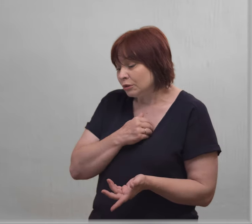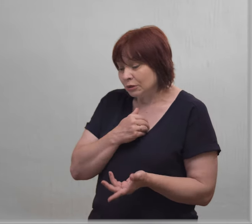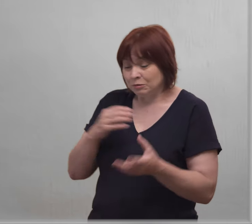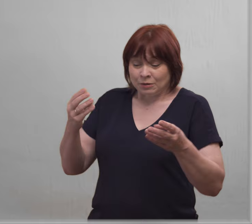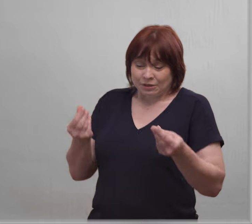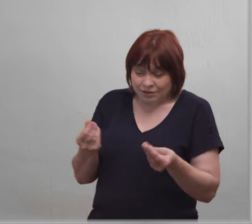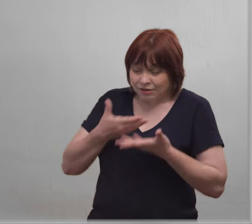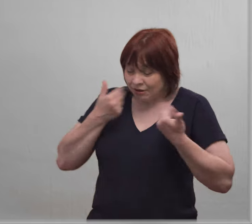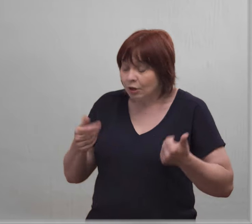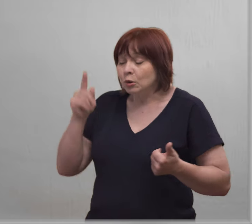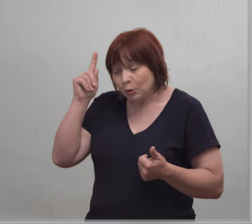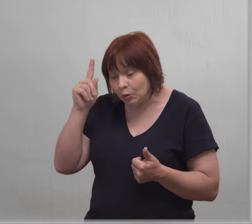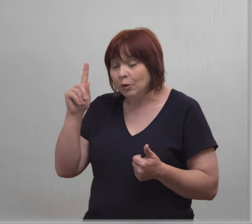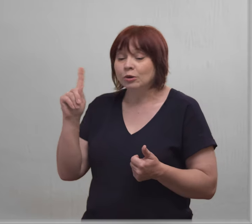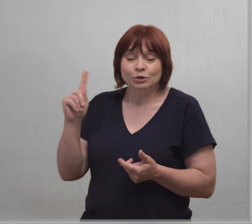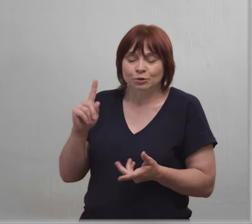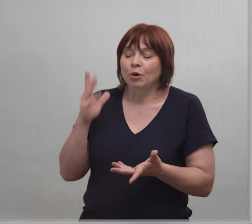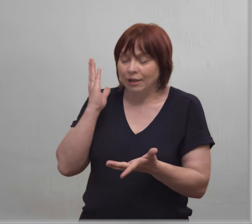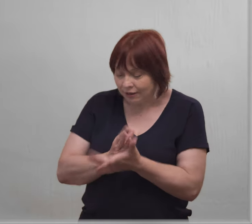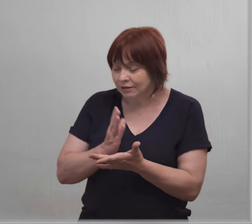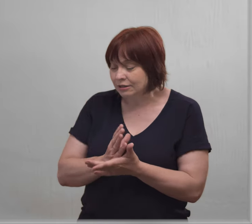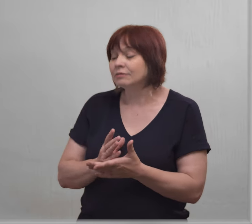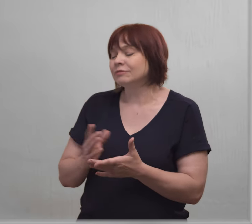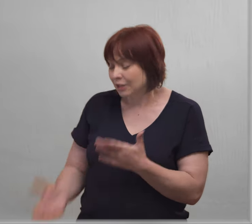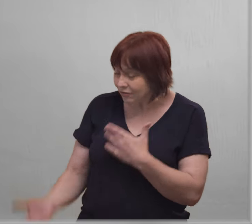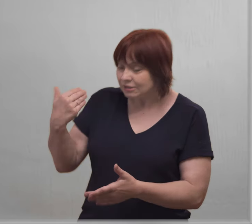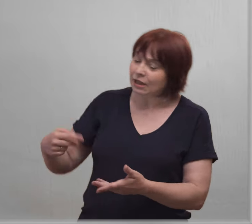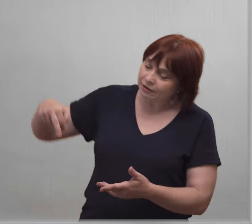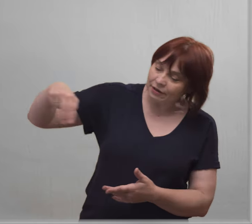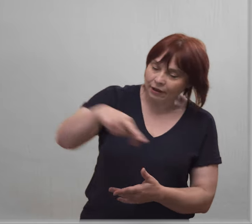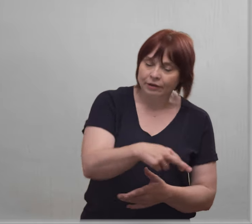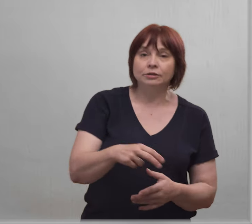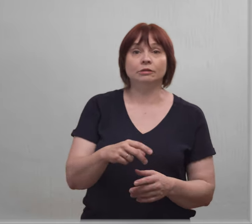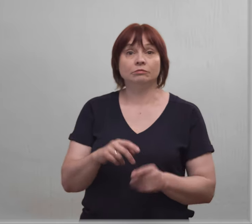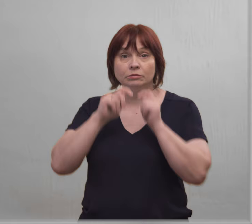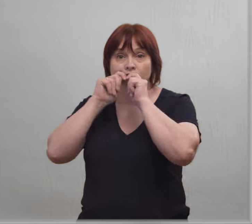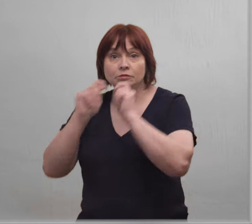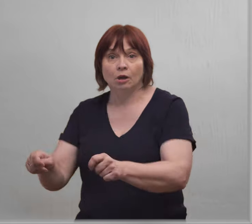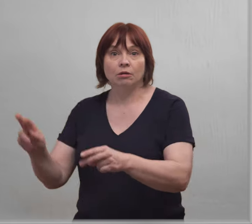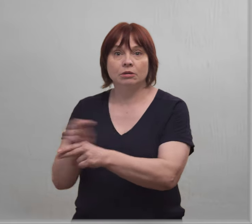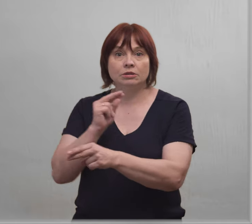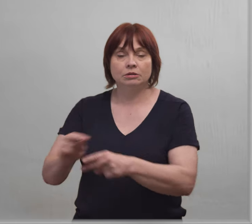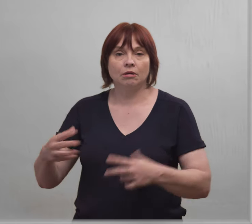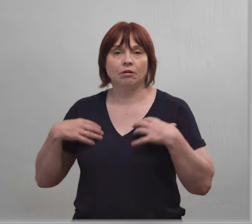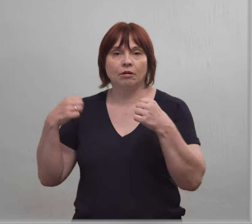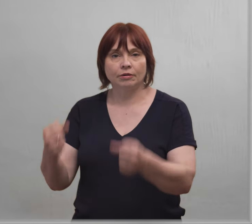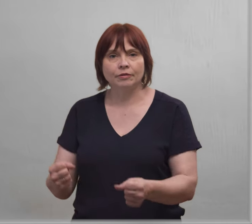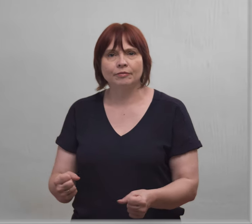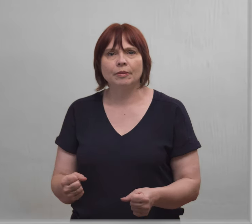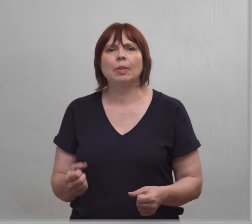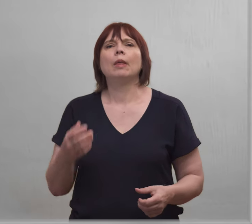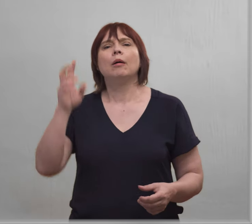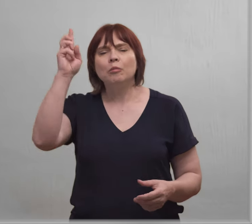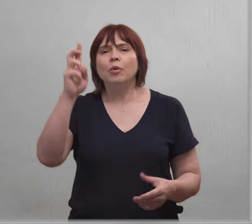покаялось и присоединилось в церкви 5000 человек. Если мы говорим, когда сошествие Духа было 3000, здесь 5000, Бог такую славу являет. Поэтому, дорогой